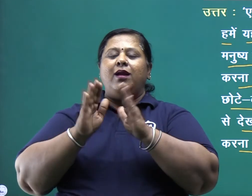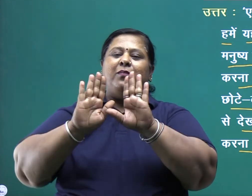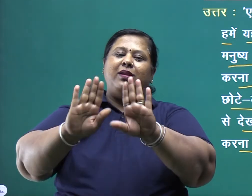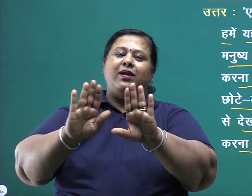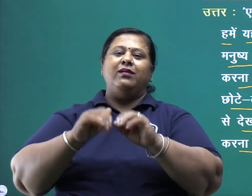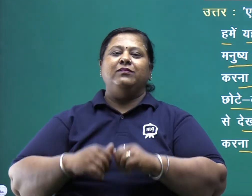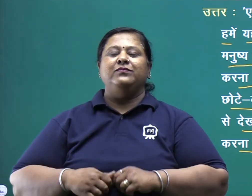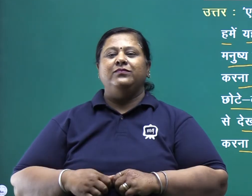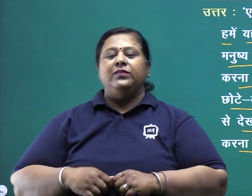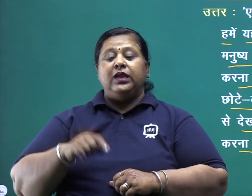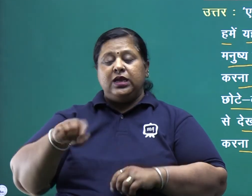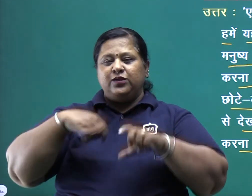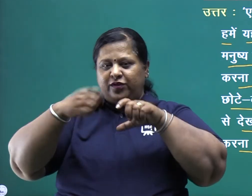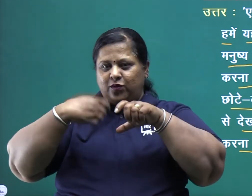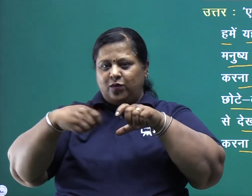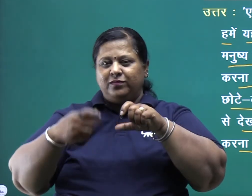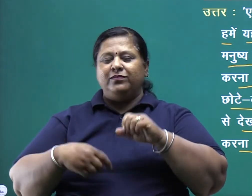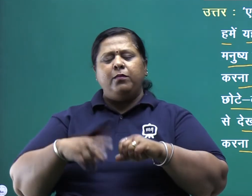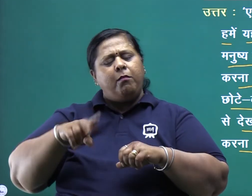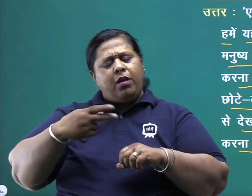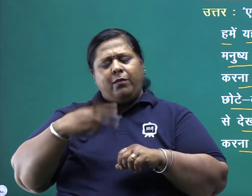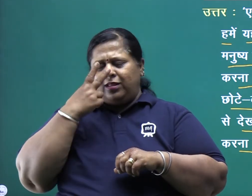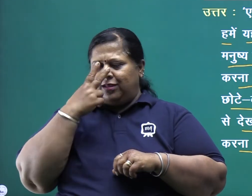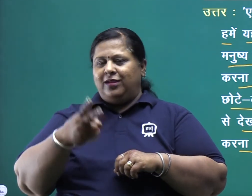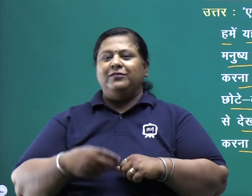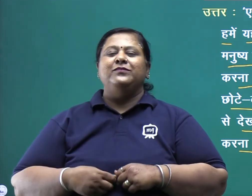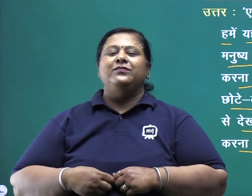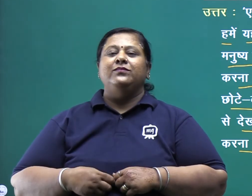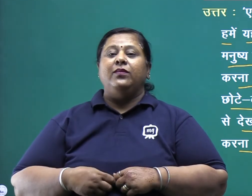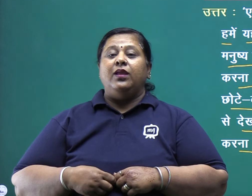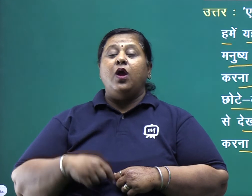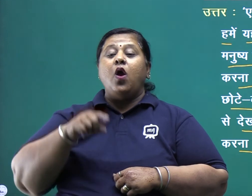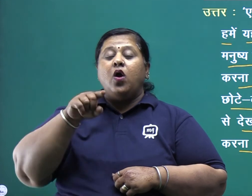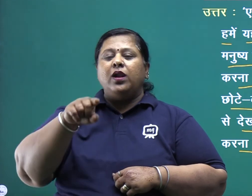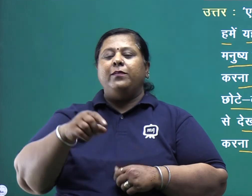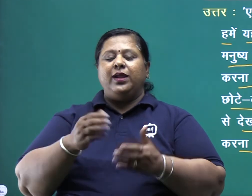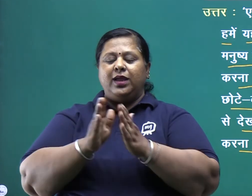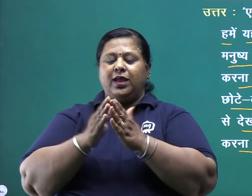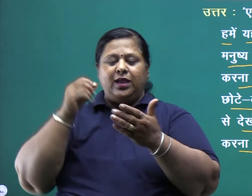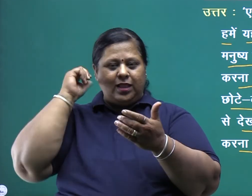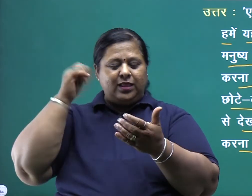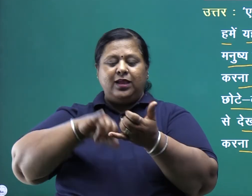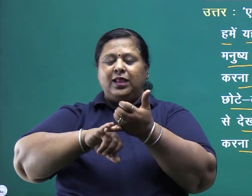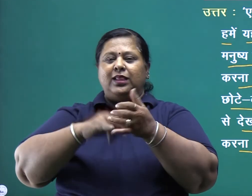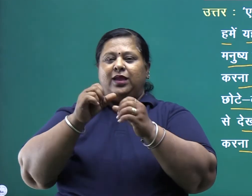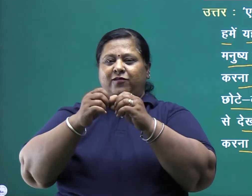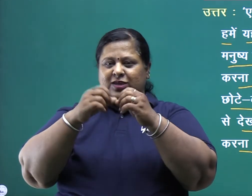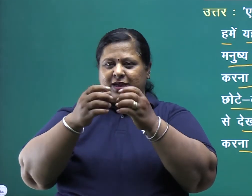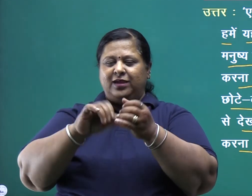पर रहकर इस वीडियो को बार बार देखें और अपनी हिंदी विषय की